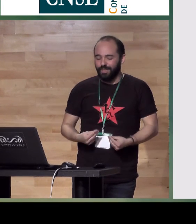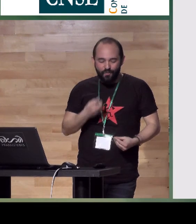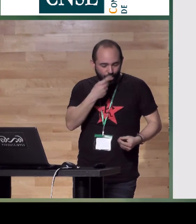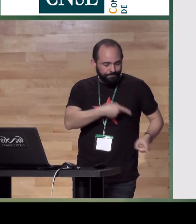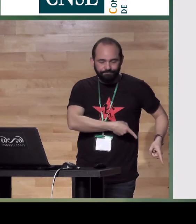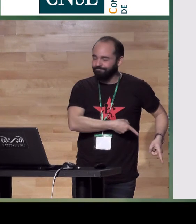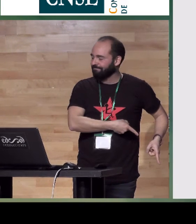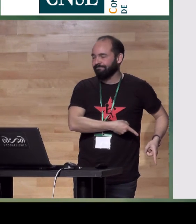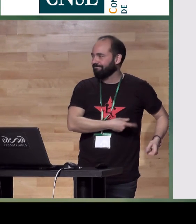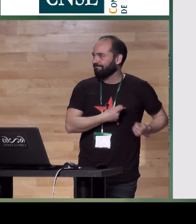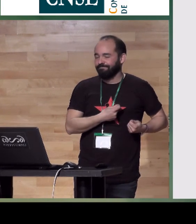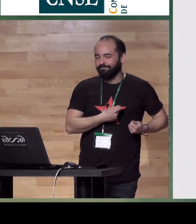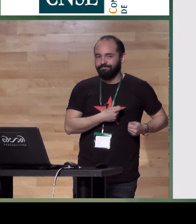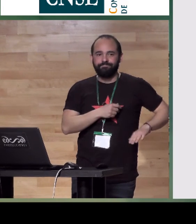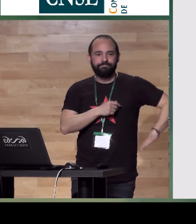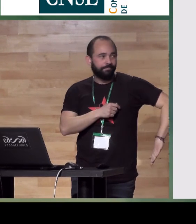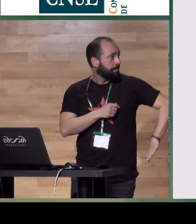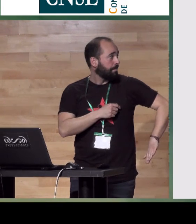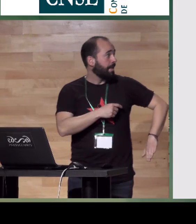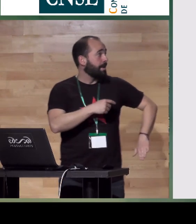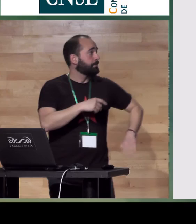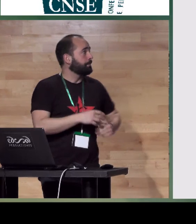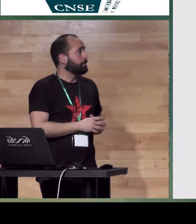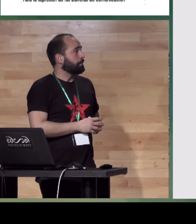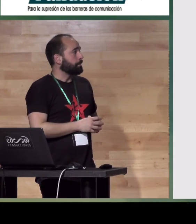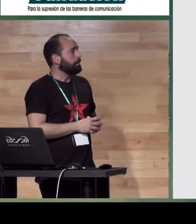Y el sordo ciego pues se queda deprimido.